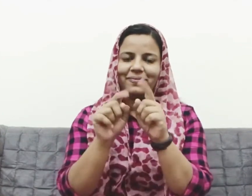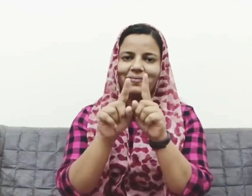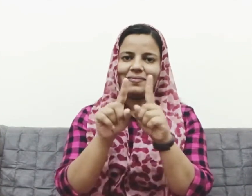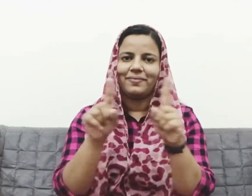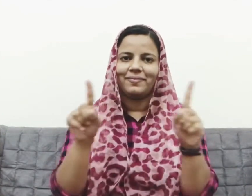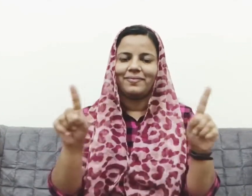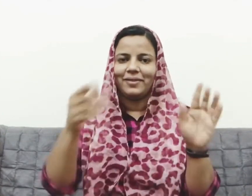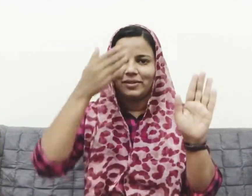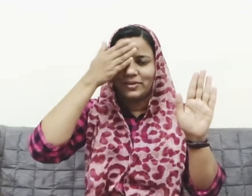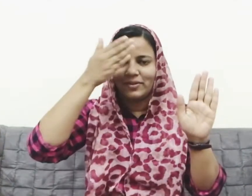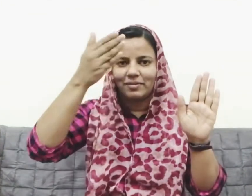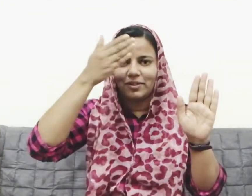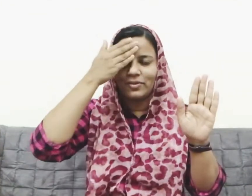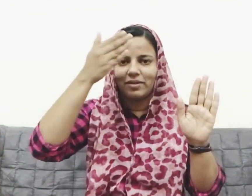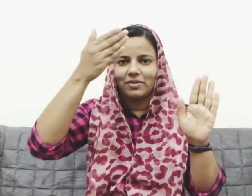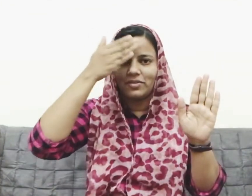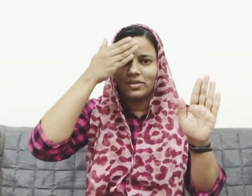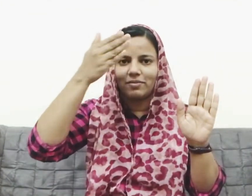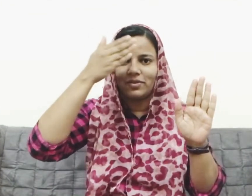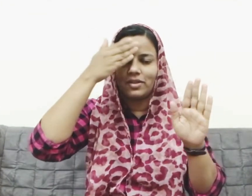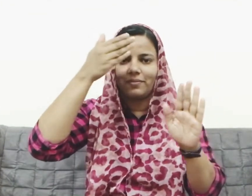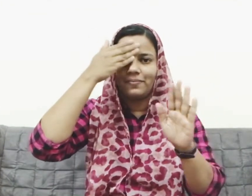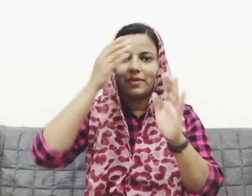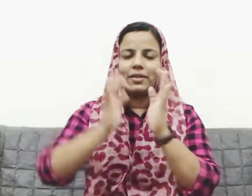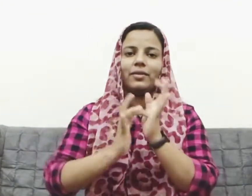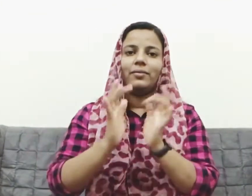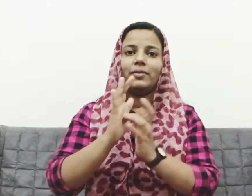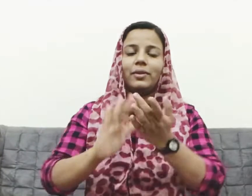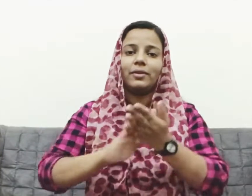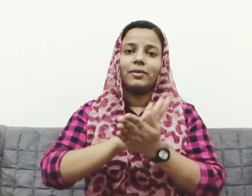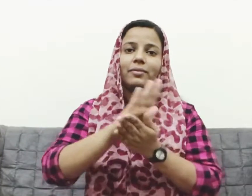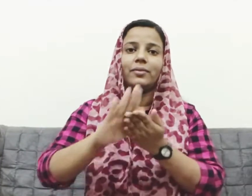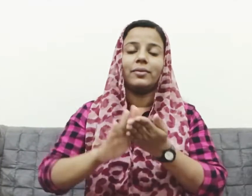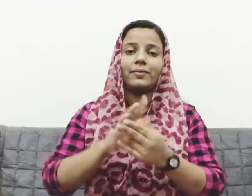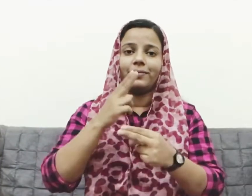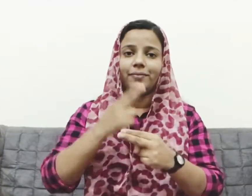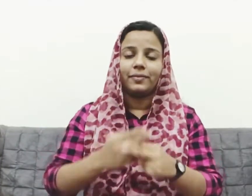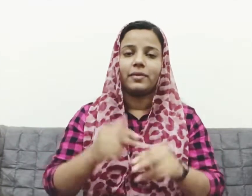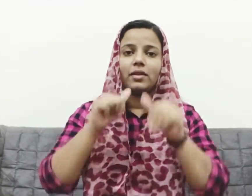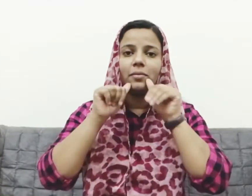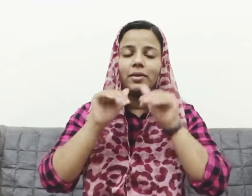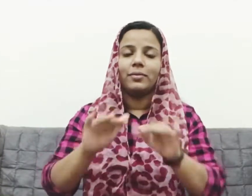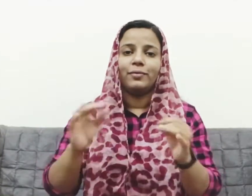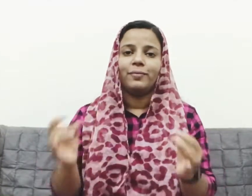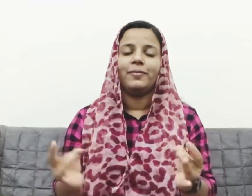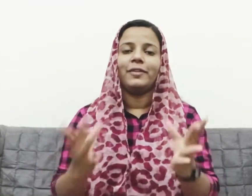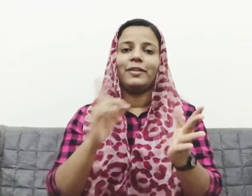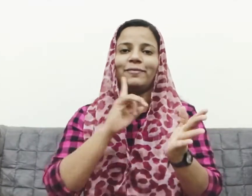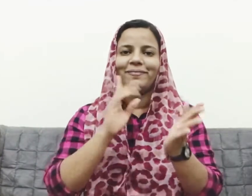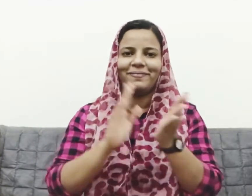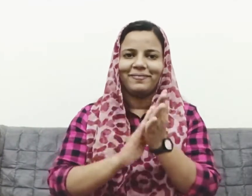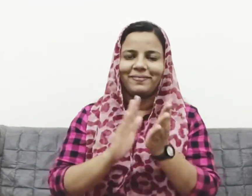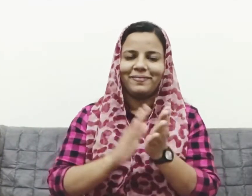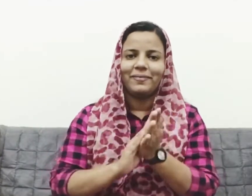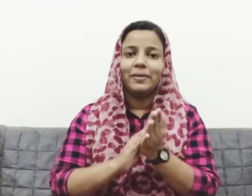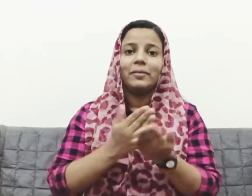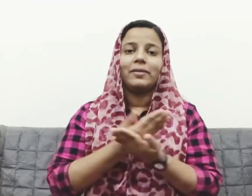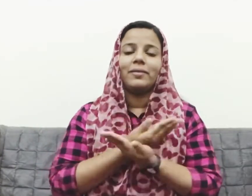പ്രൈസ് ദി ലോർഡ്, ഹല്ലേലൂയ. സ്തോത്രം സ്തോത്രം സ്തോത്രം സ്തോത്രം കർത്താവിൻ്റെ അതിപരിശുദ്ധമായ തിരുനാമം ഈ അനുഗ്രഹിക്കപ്പെട്ട പ്രഭാതത്തിൽ